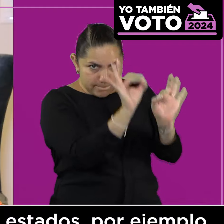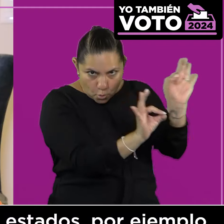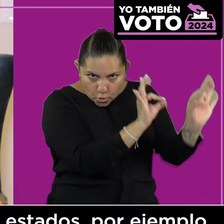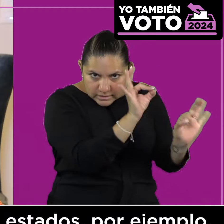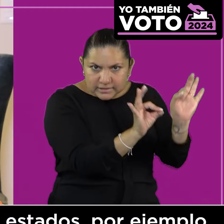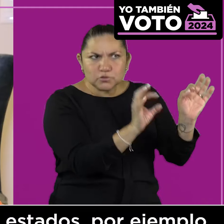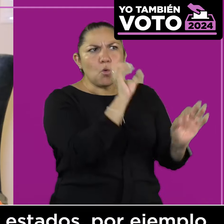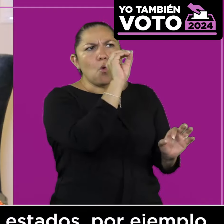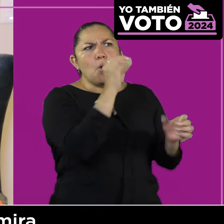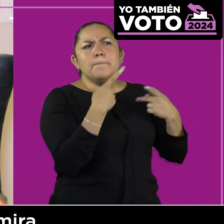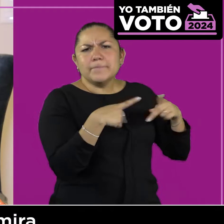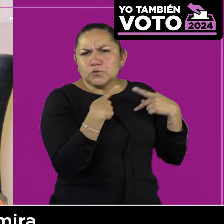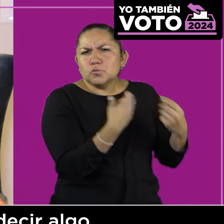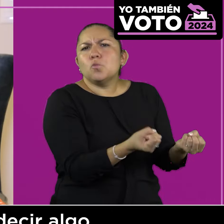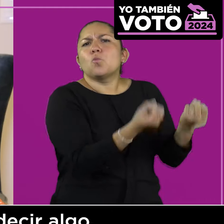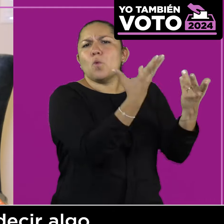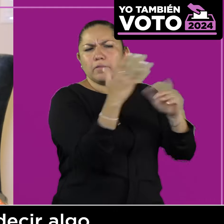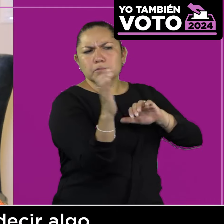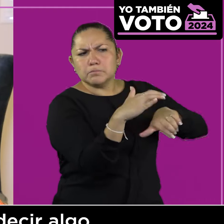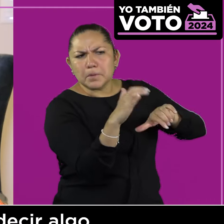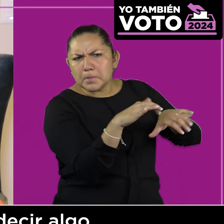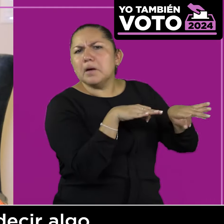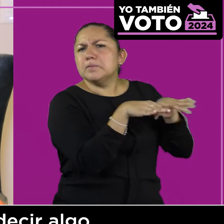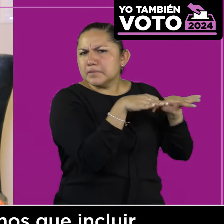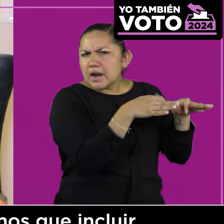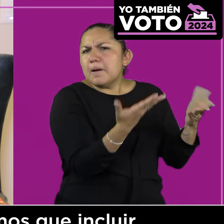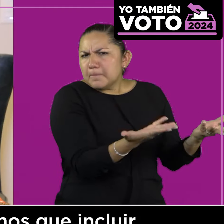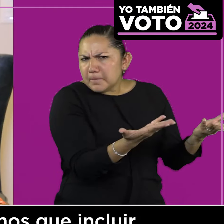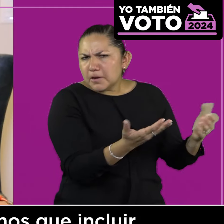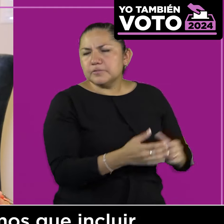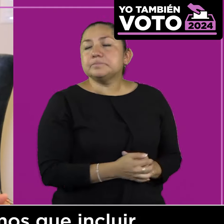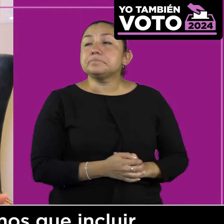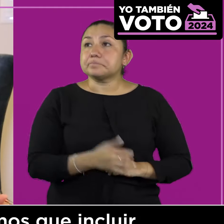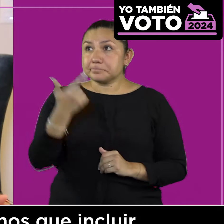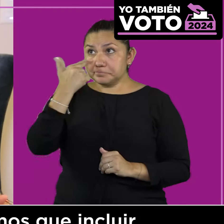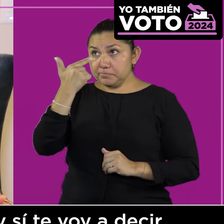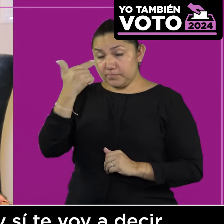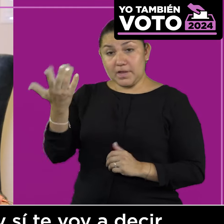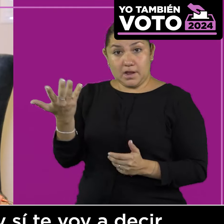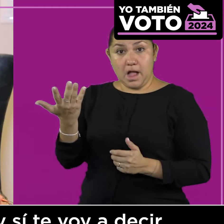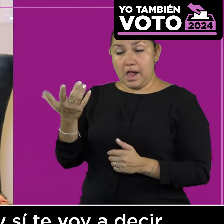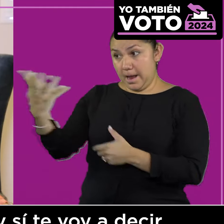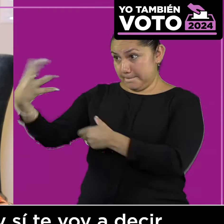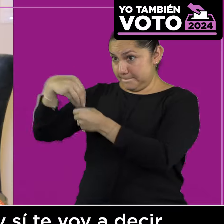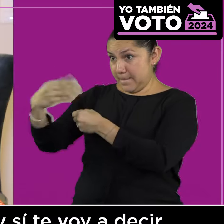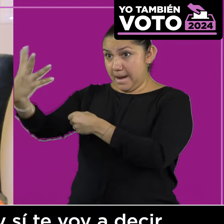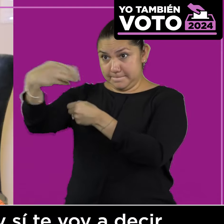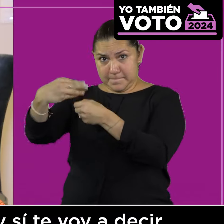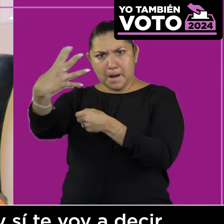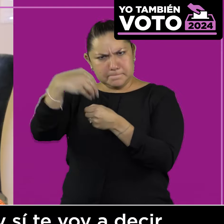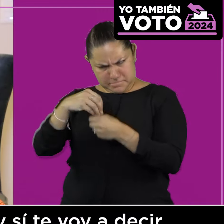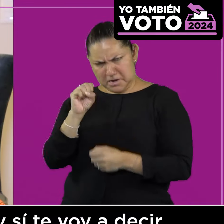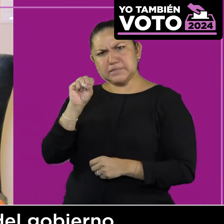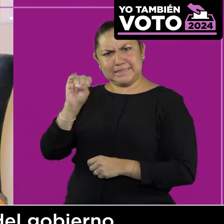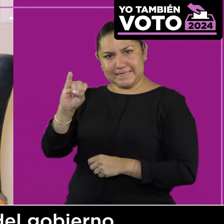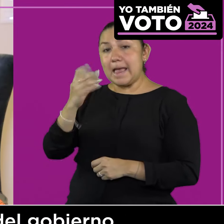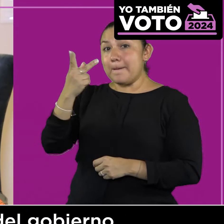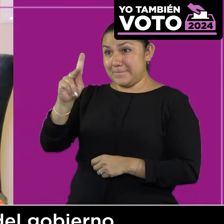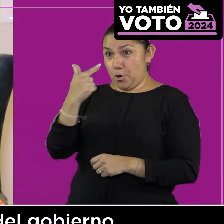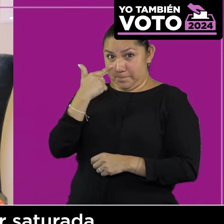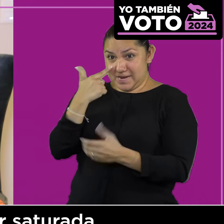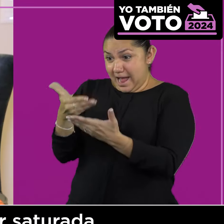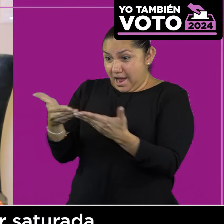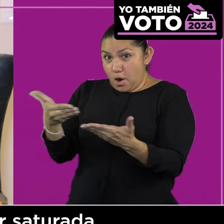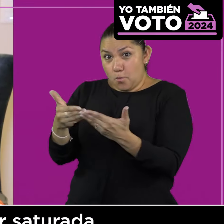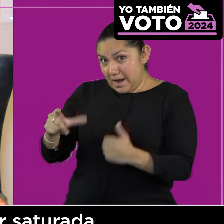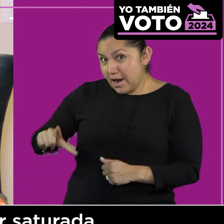se hace en varios estados por ejemplo sí Mira te voy a decir algo es sí los tendríamos que incluir pero hoy por hoy sí te voy a decir la nómina